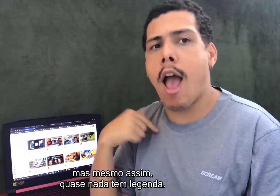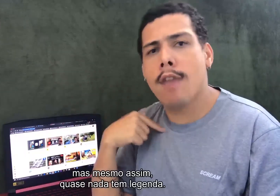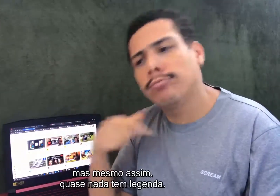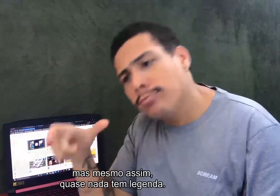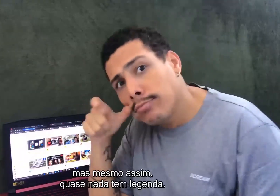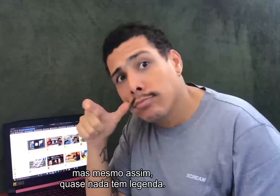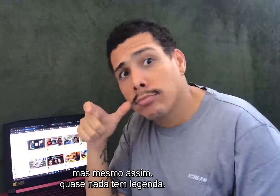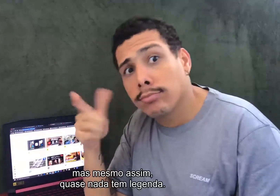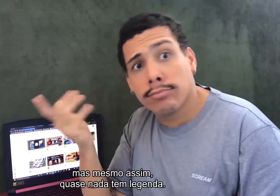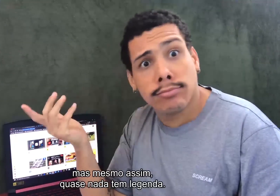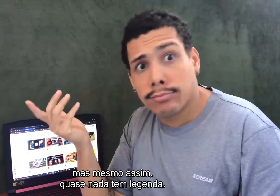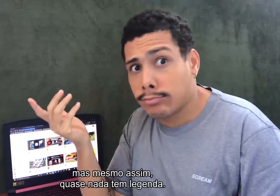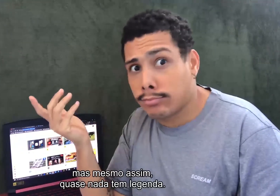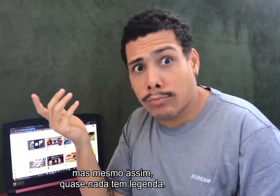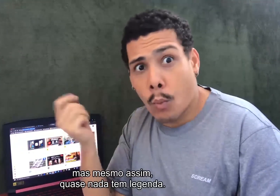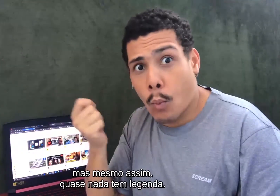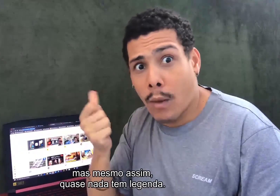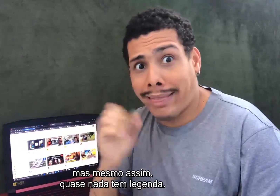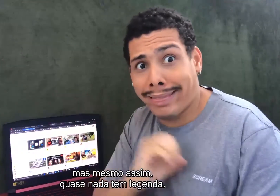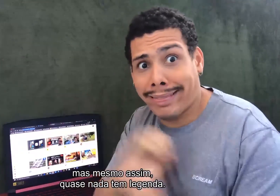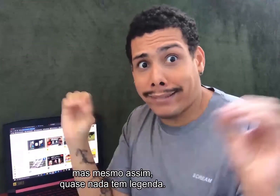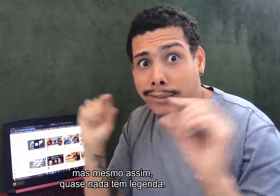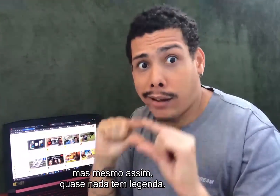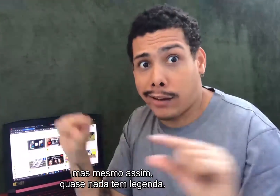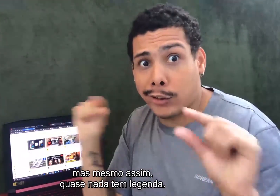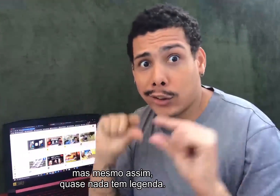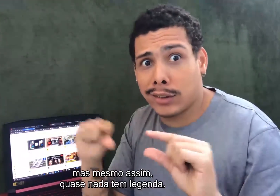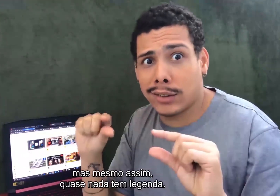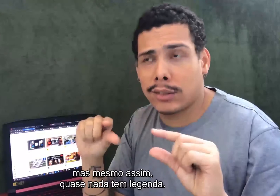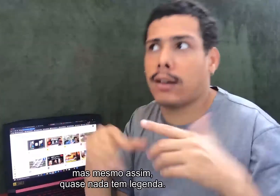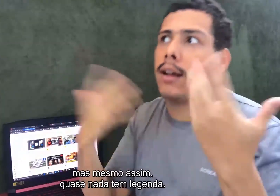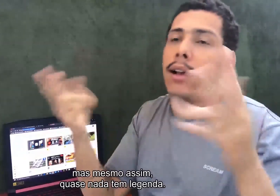Mas mesmo assim, quase nada tem legenda.